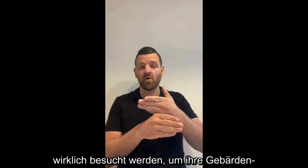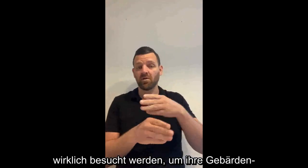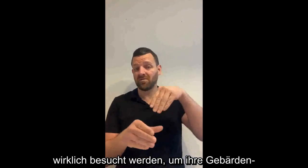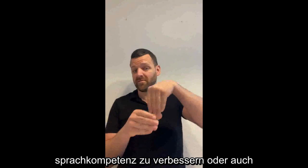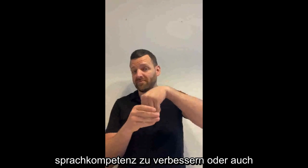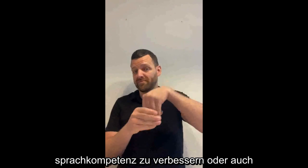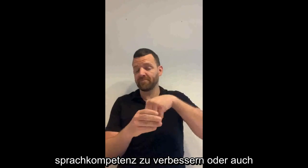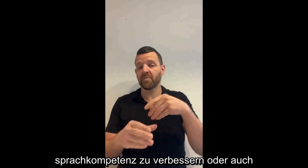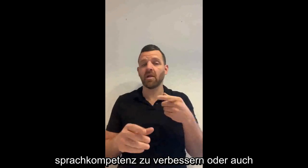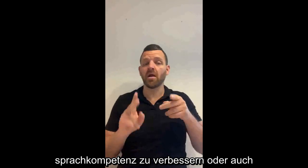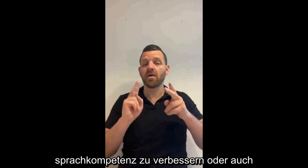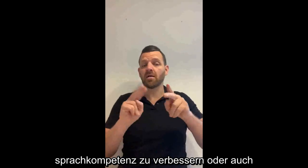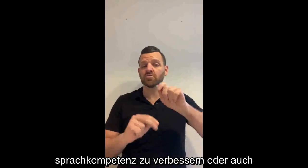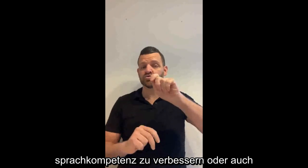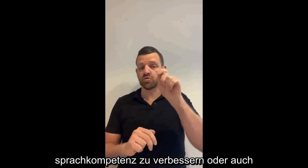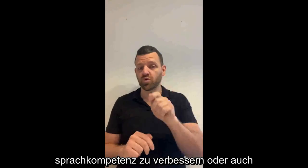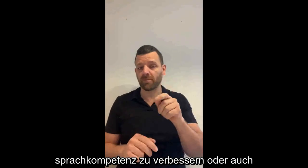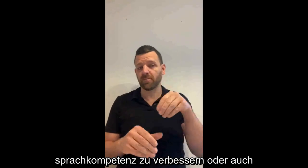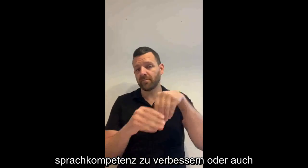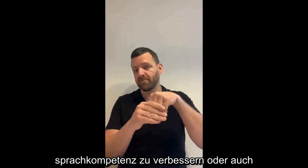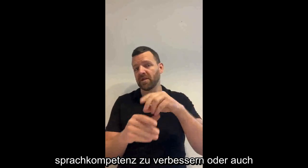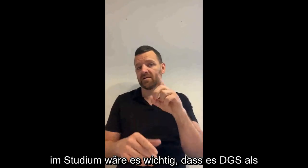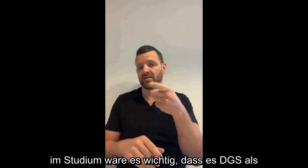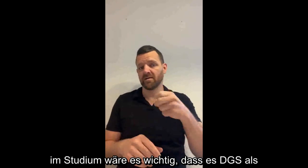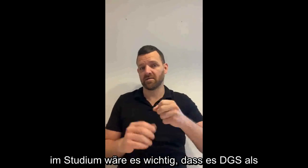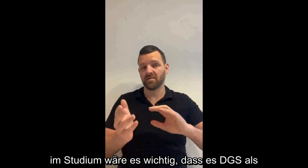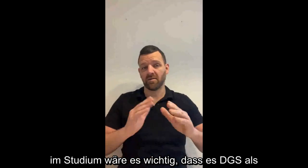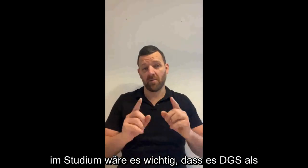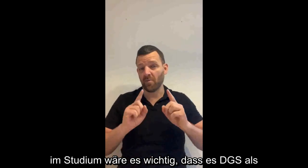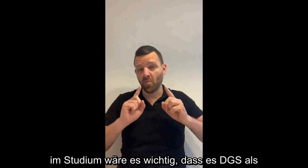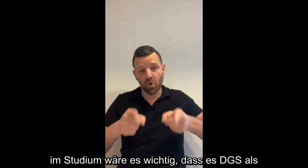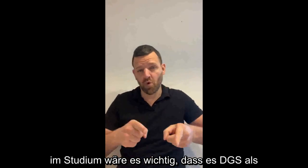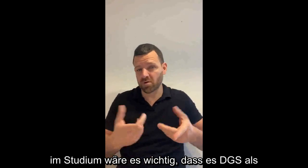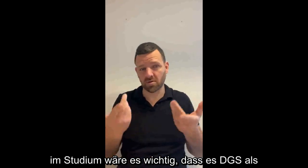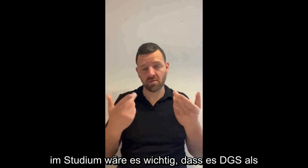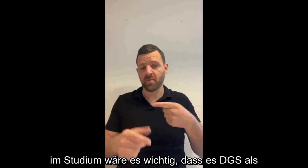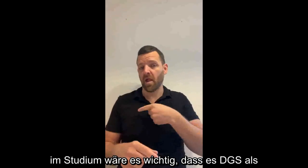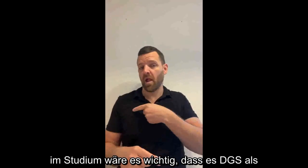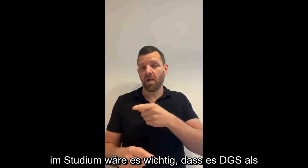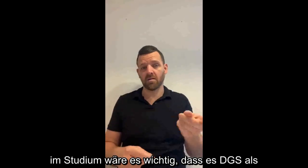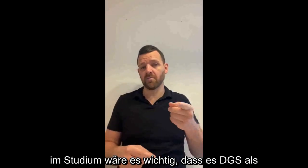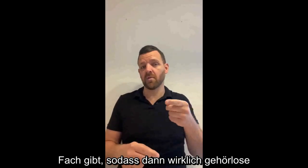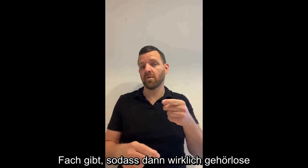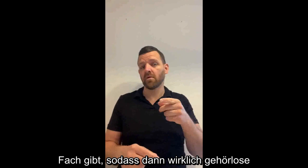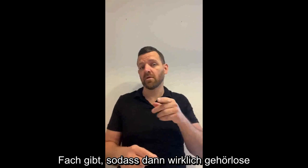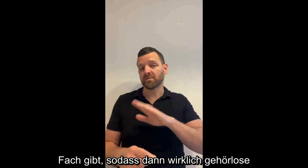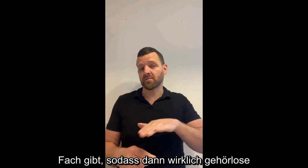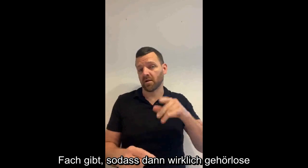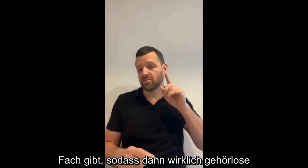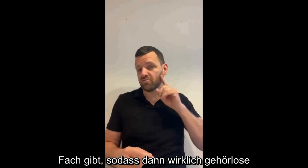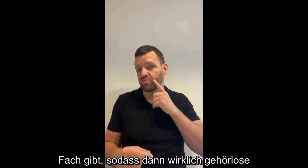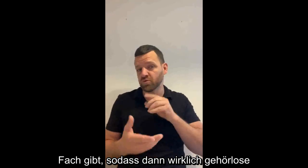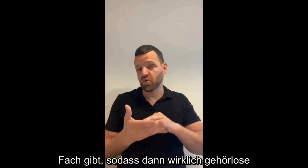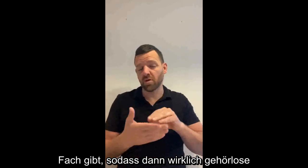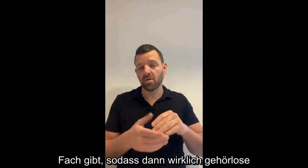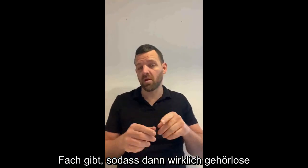werden um ihre Gebärdensprachkompetenz zu verbessern oder auch im Studium wäre es wichtig dass DGS es als Fach gibt